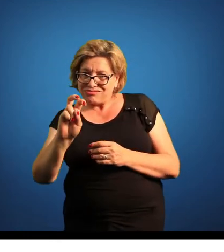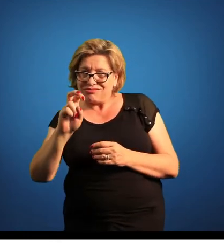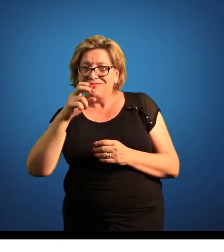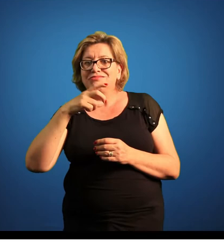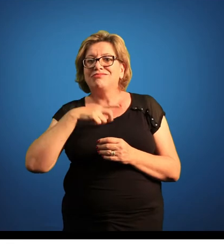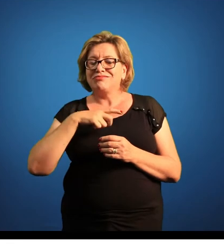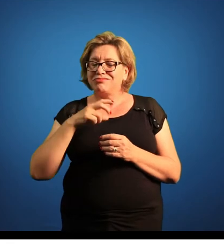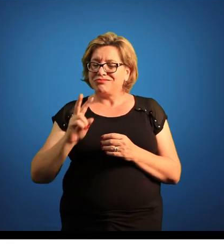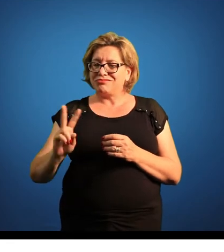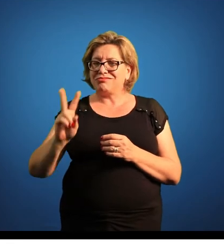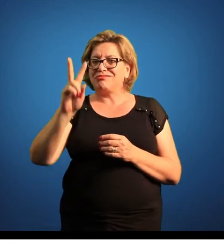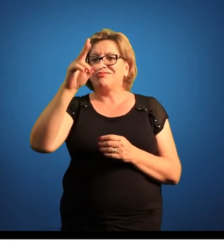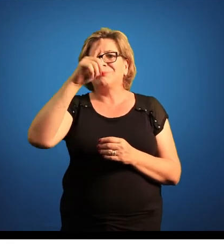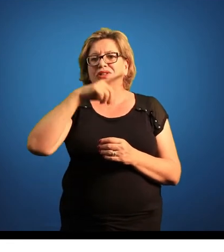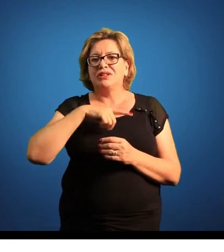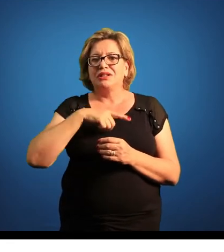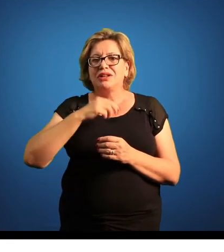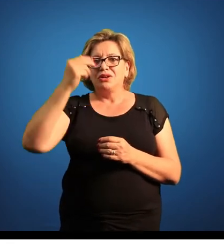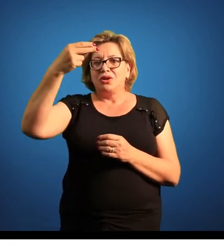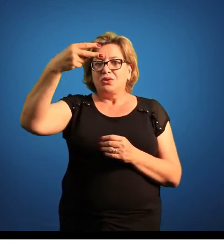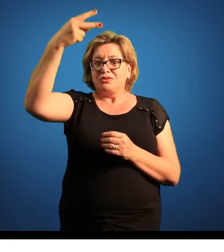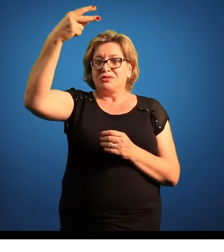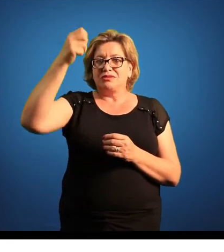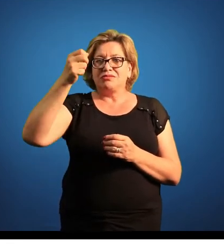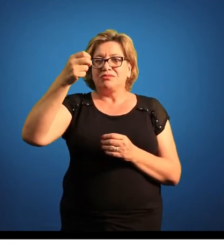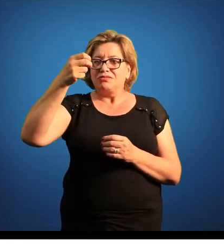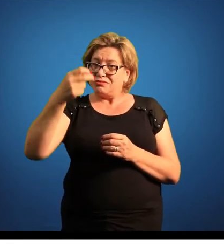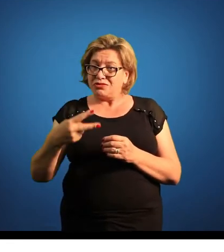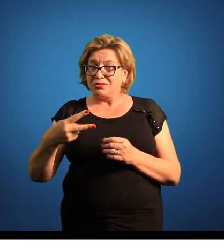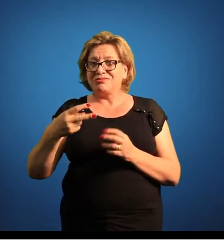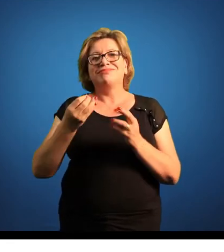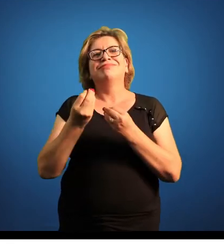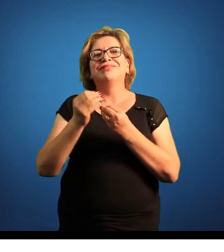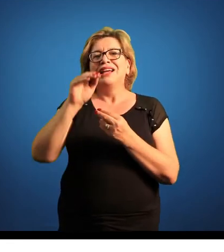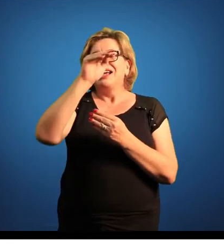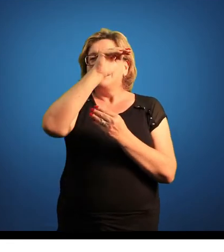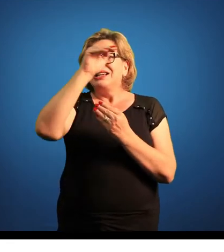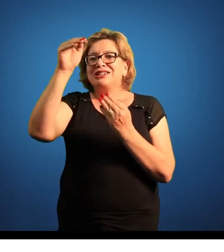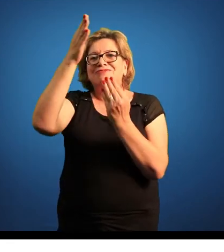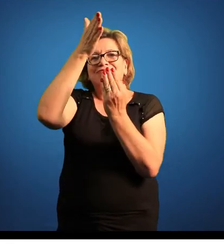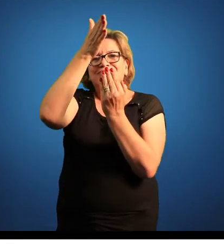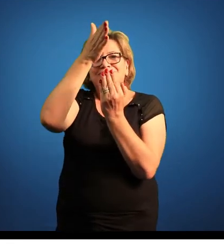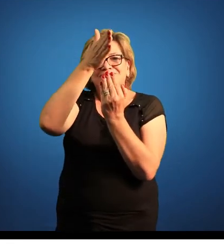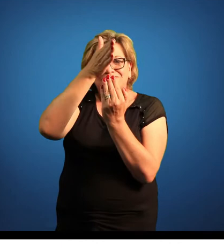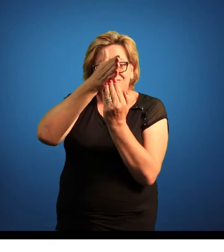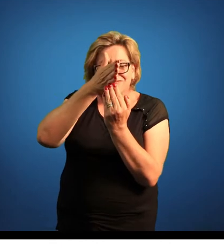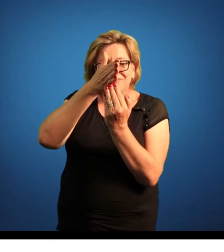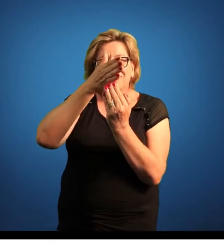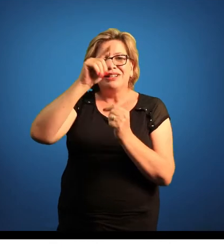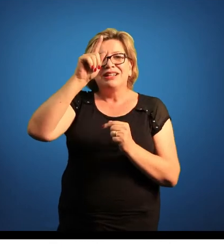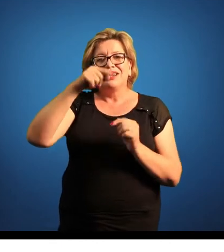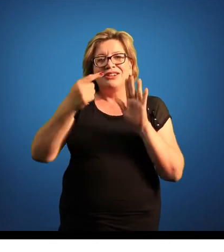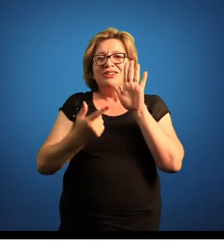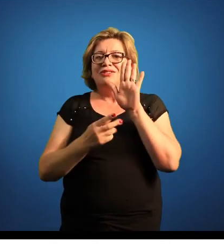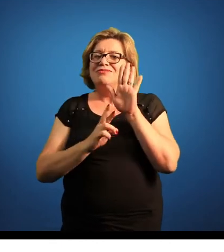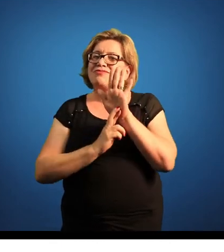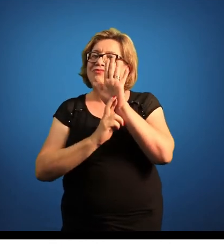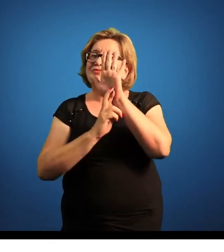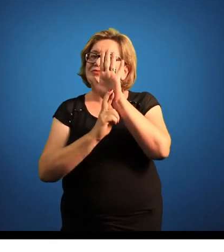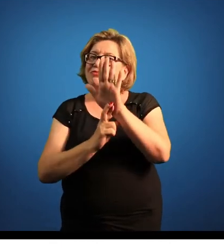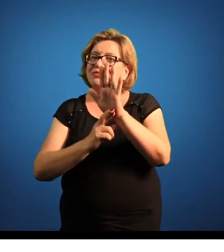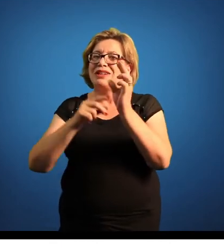5 valores. Obviamente, eu vou deixar 2 para um lado, 2 do outro lado, e o terceiro número, ele vai representar para